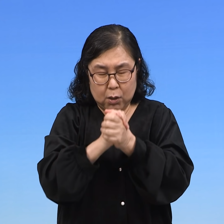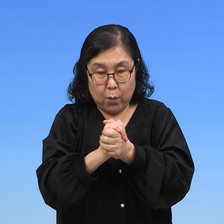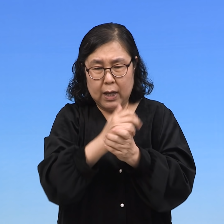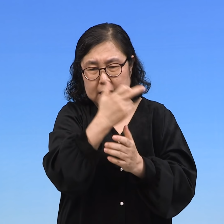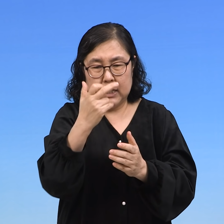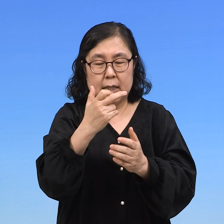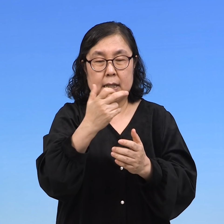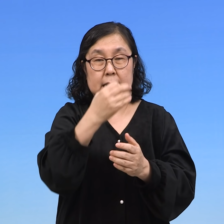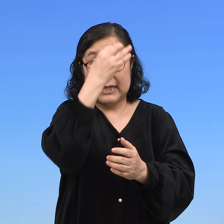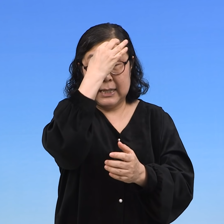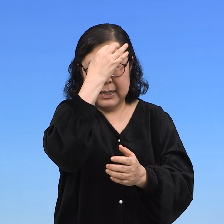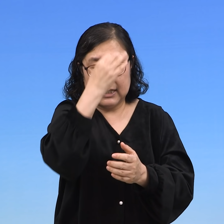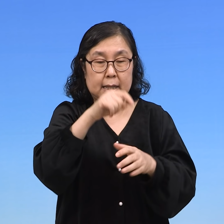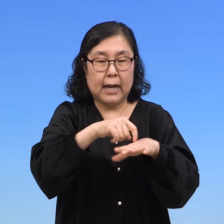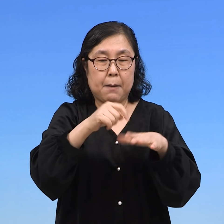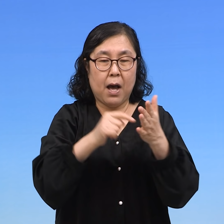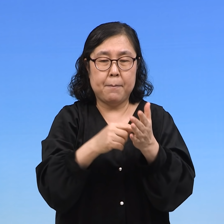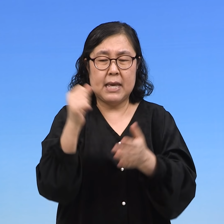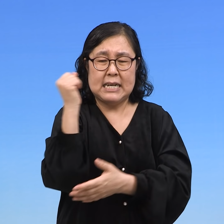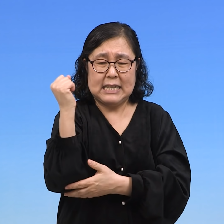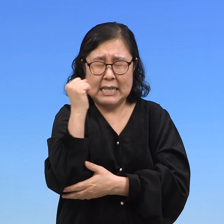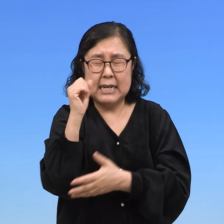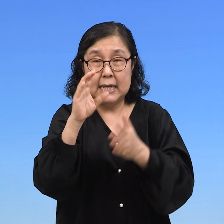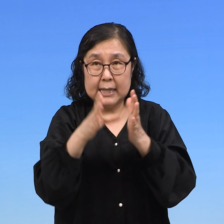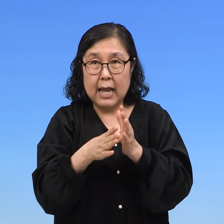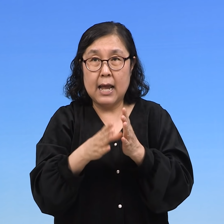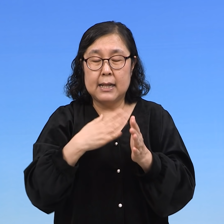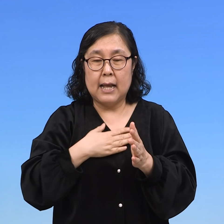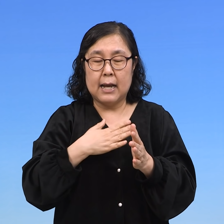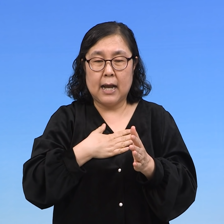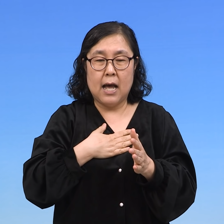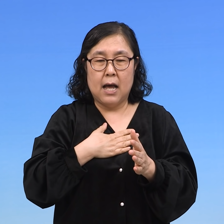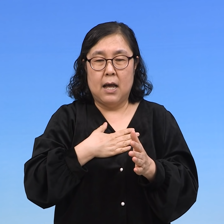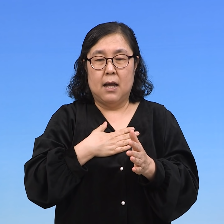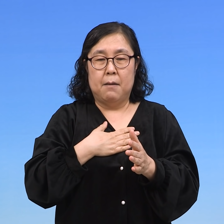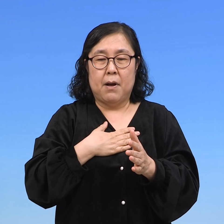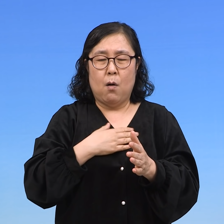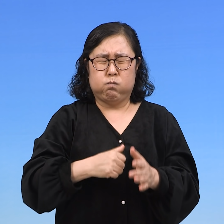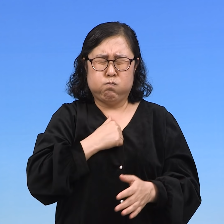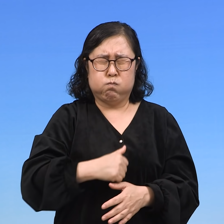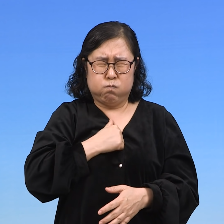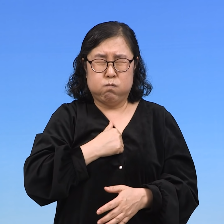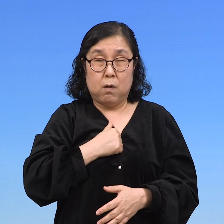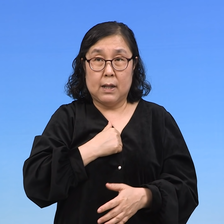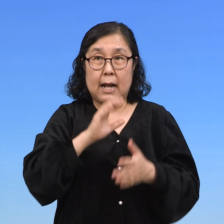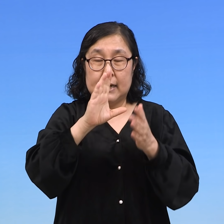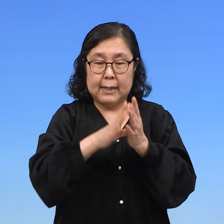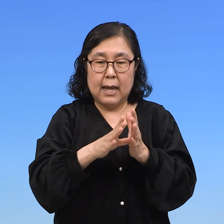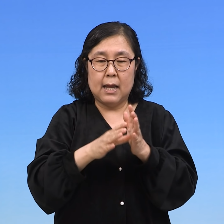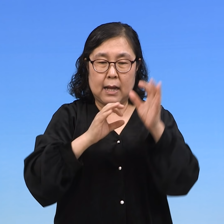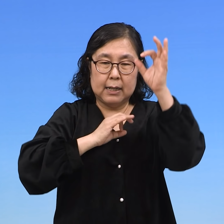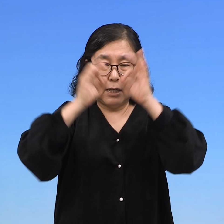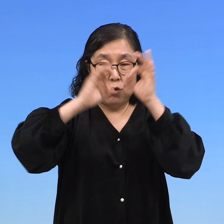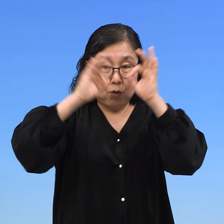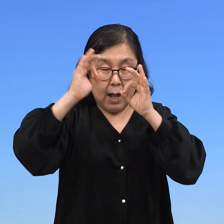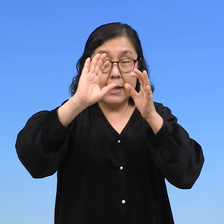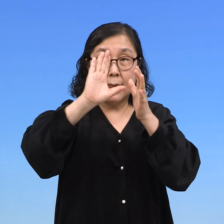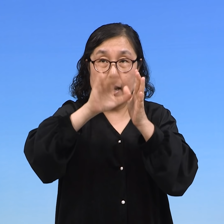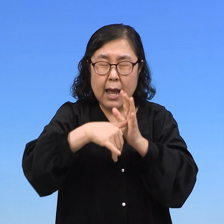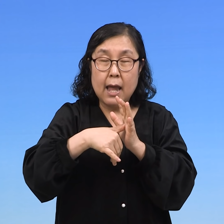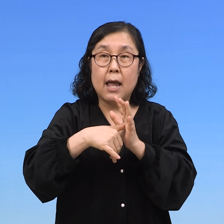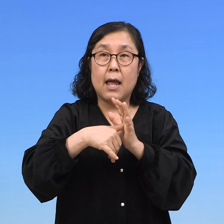약방문이에요 마음이 흔들릴 때 누가 모함해가지고 그냥 분노가 솟구쳐 오를 때 그래서 실수하잖아요